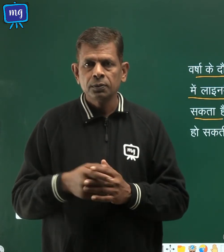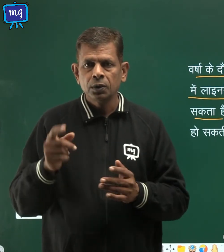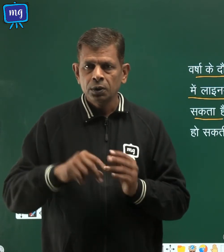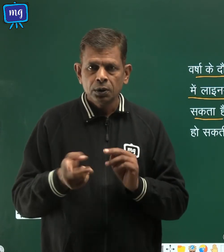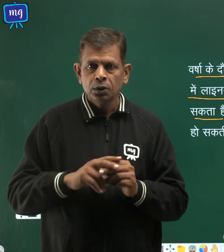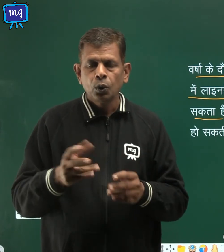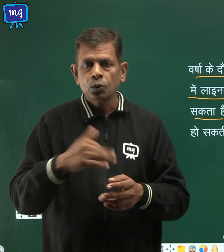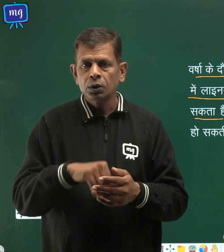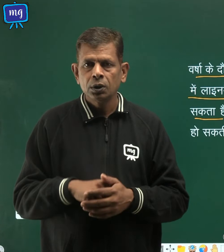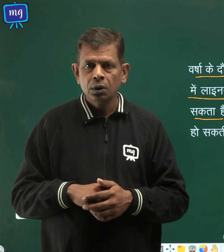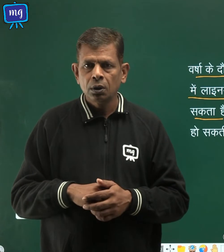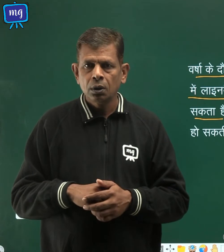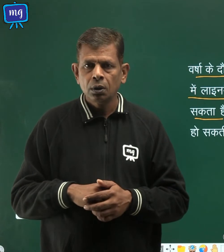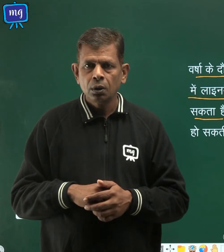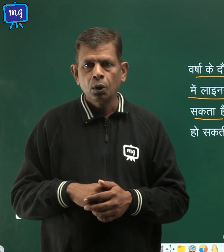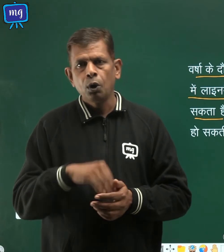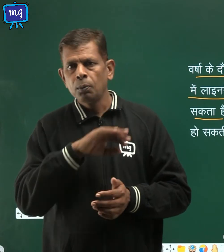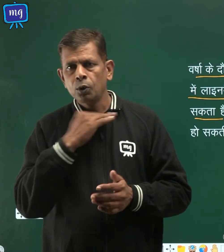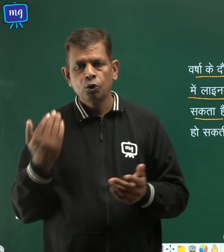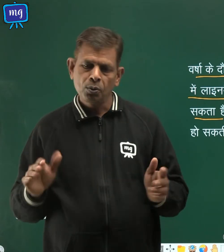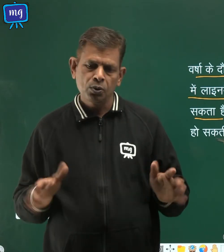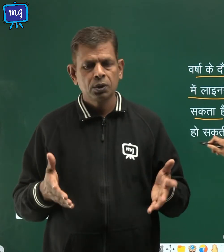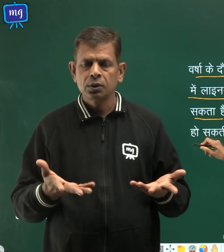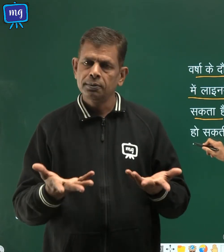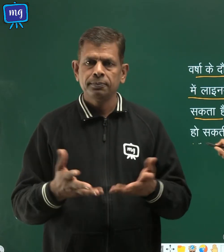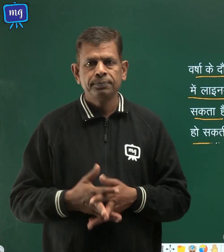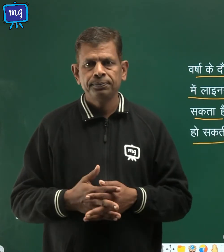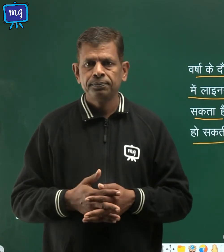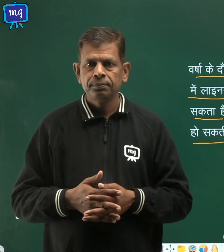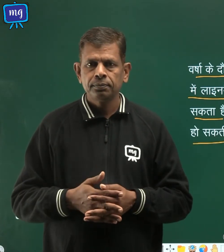जिससे उसकी मृत्यु भी हो सकती है।